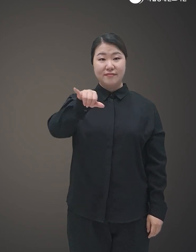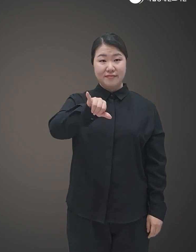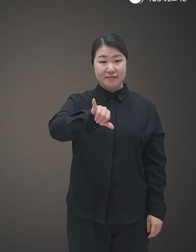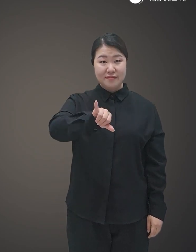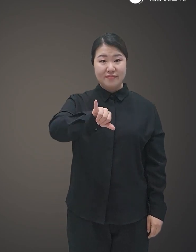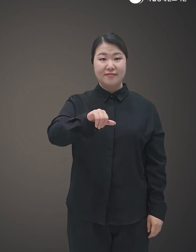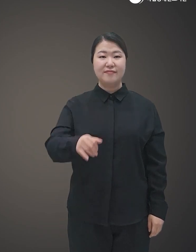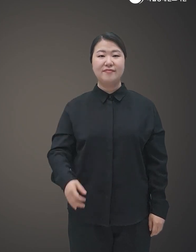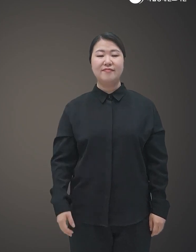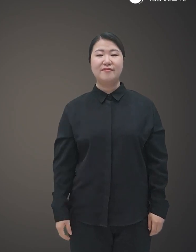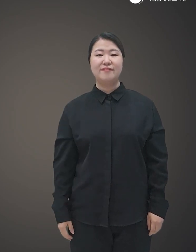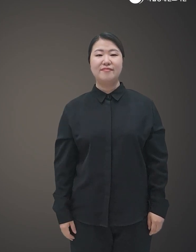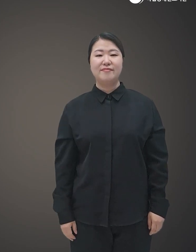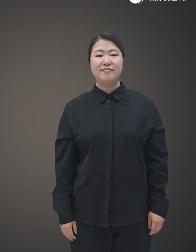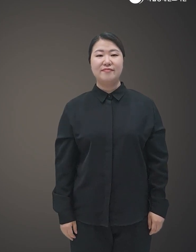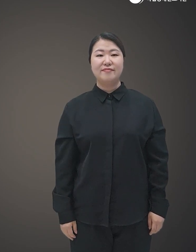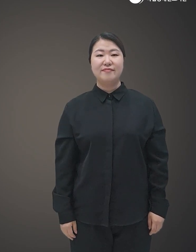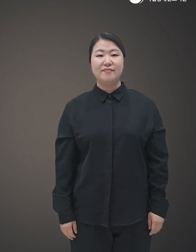주전자.